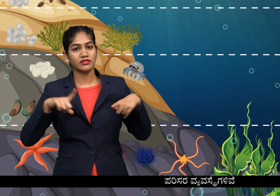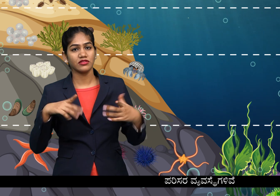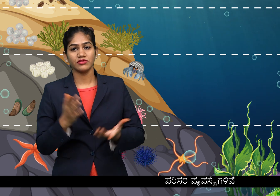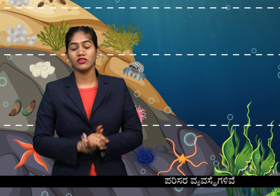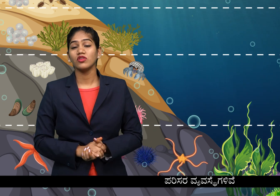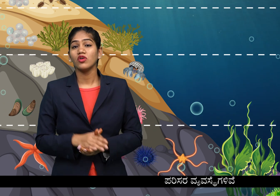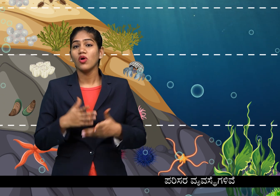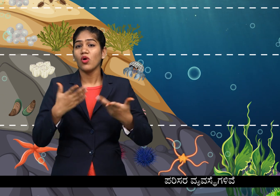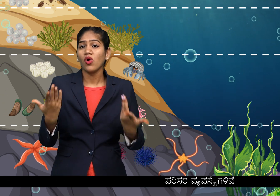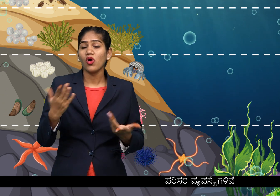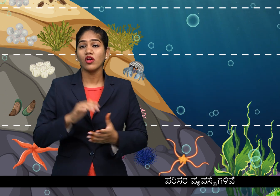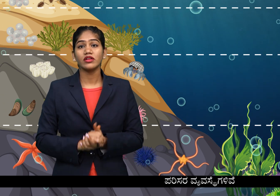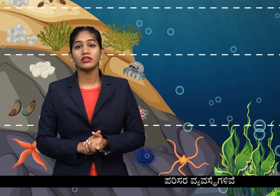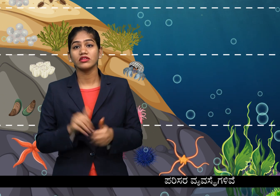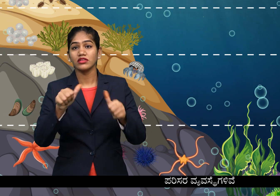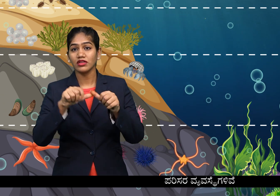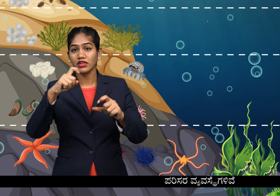ಪರಿಸರ ವ್ಯವಸ್ಥೆಗಳಿವೆ.